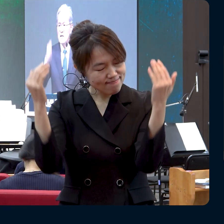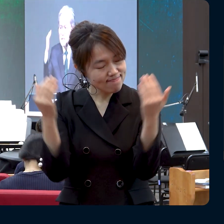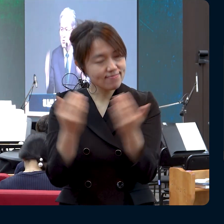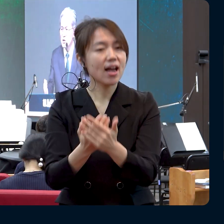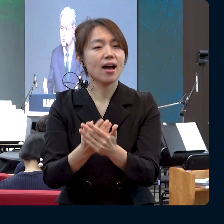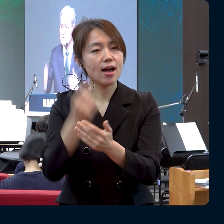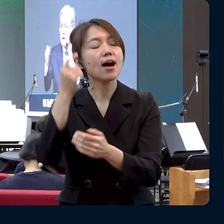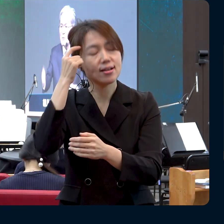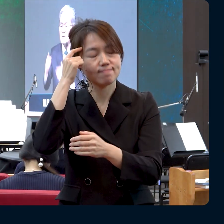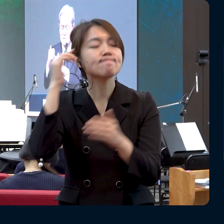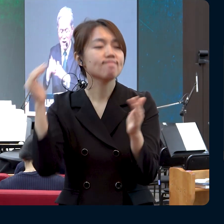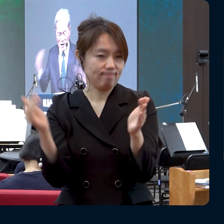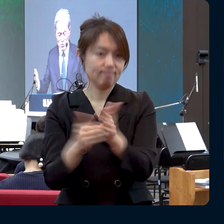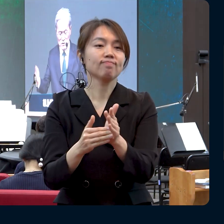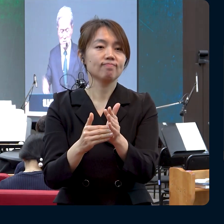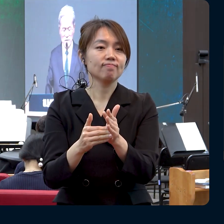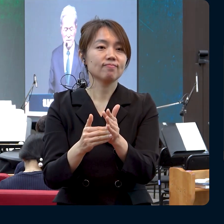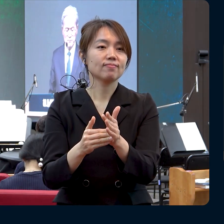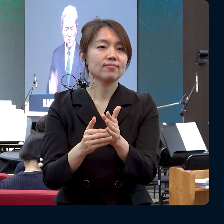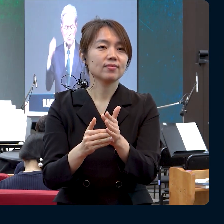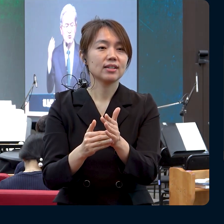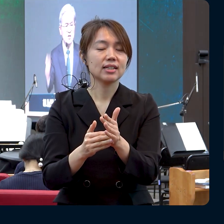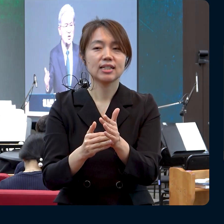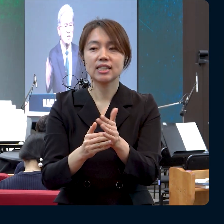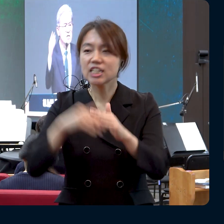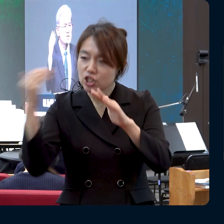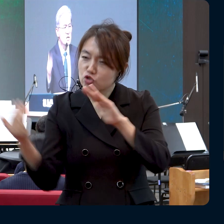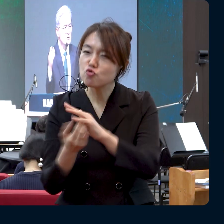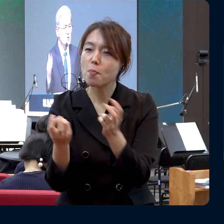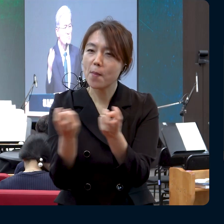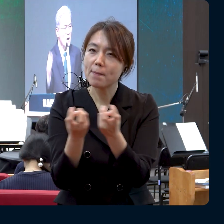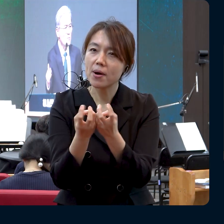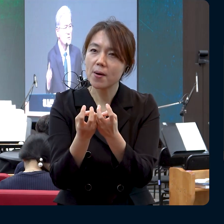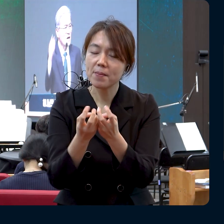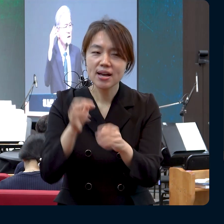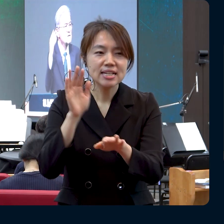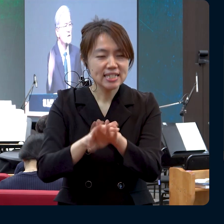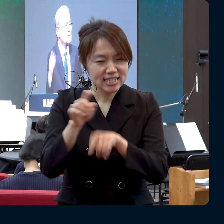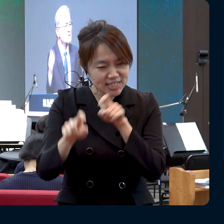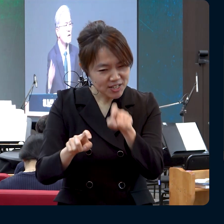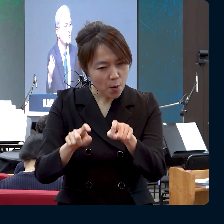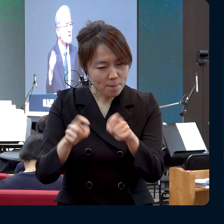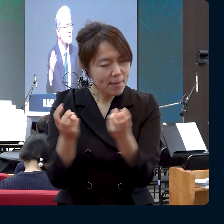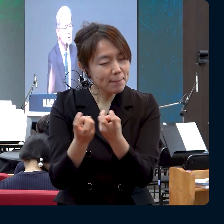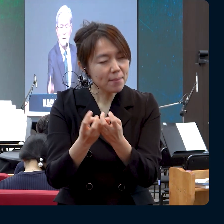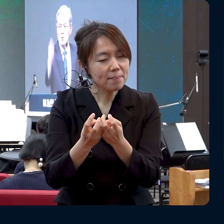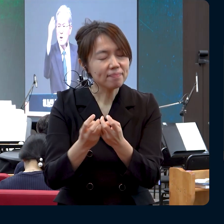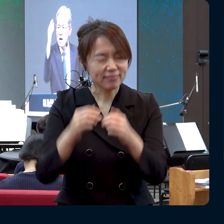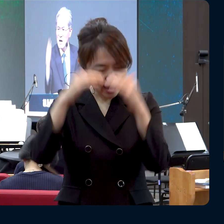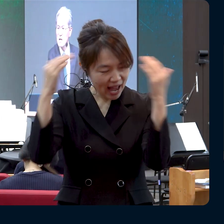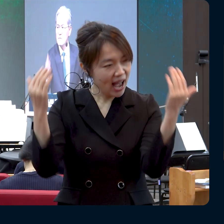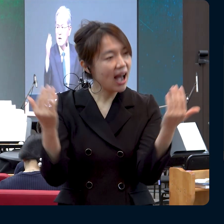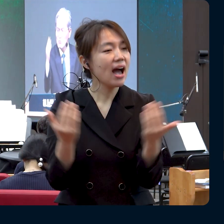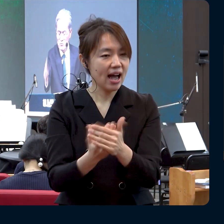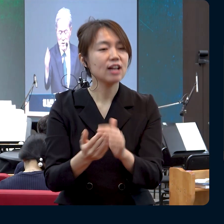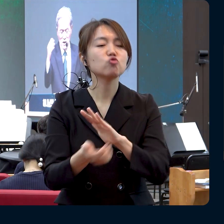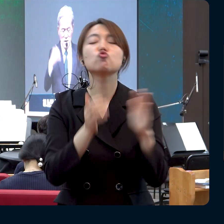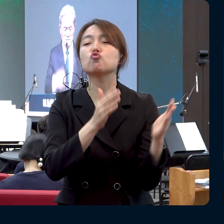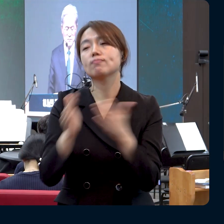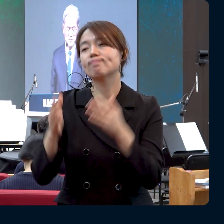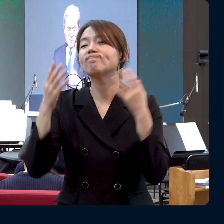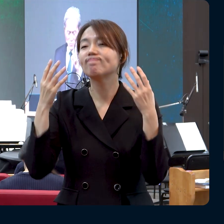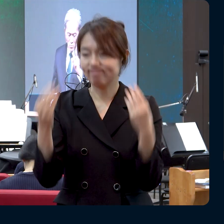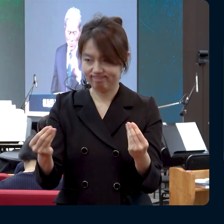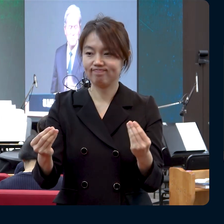아니라 이루실 수 있는 방법을 다 가지고 있는 거예요. 구체적인 실천 방법이 다 예비되어 있는 것이 바로 하나님의